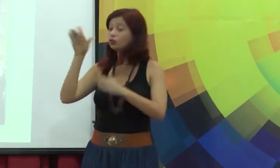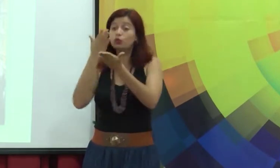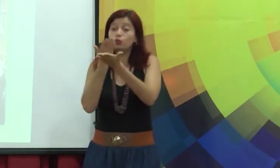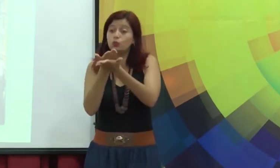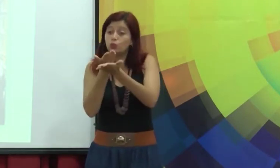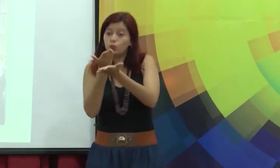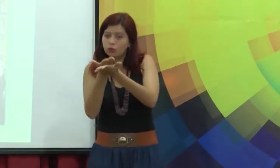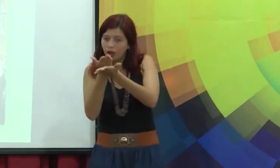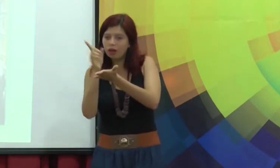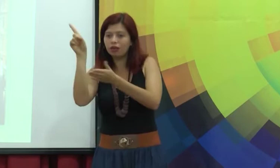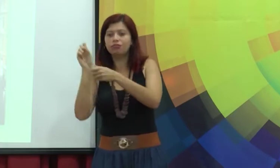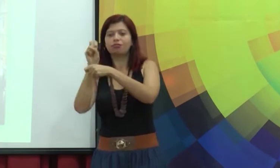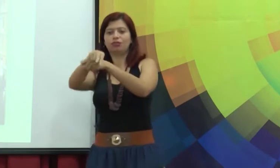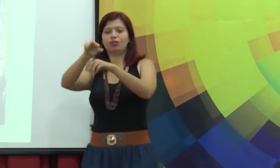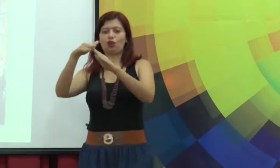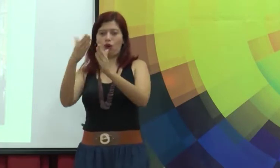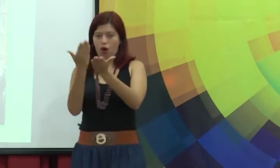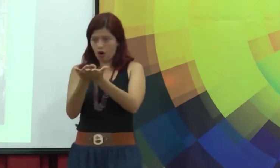na Suíça,